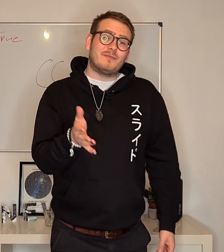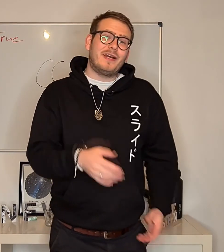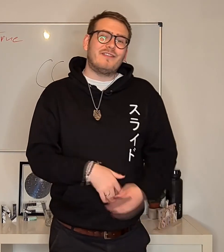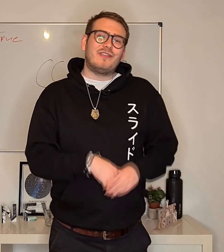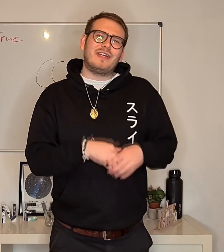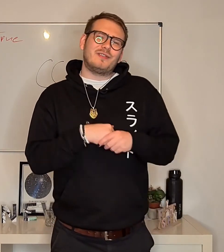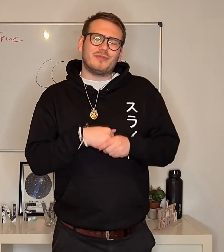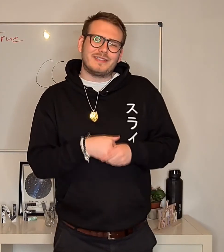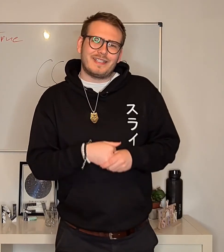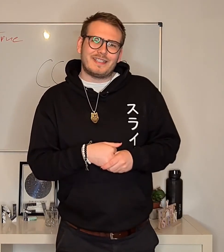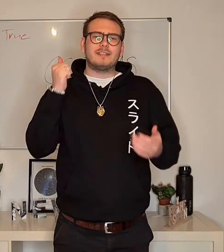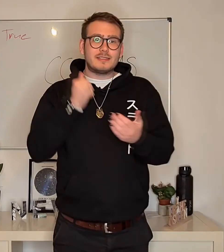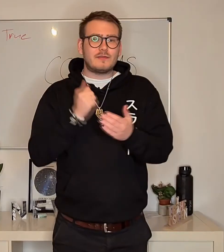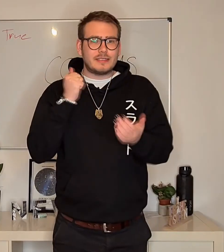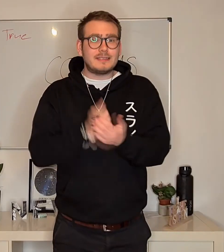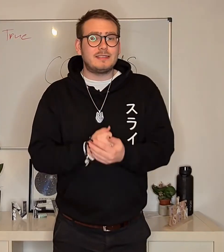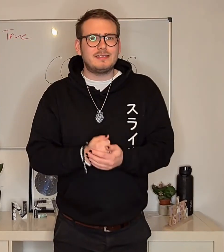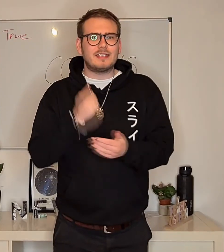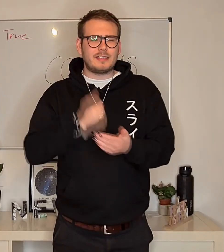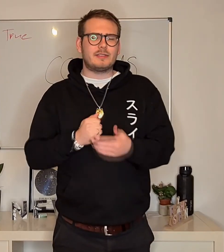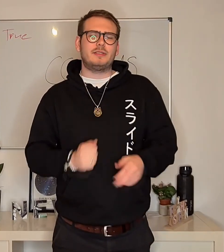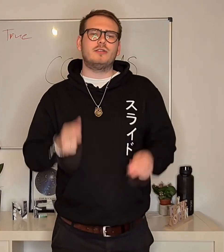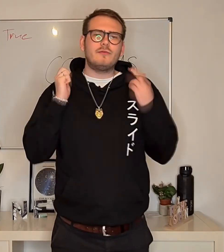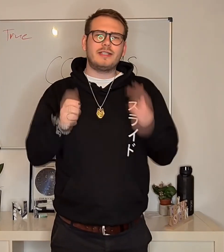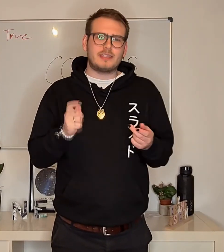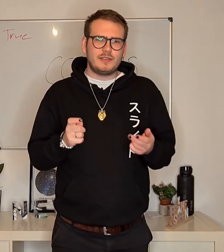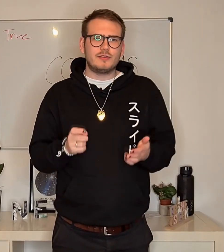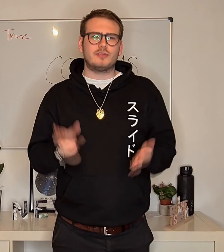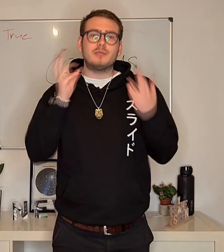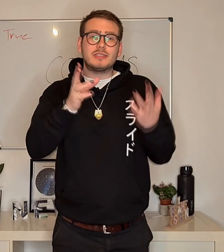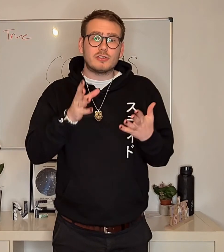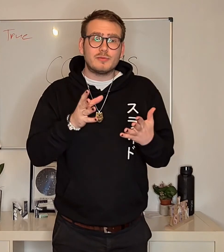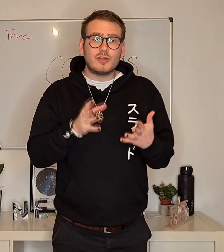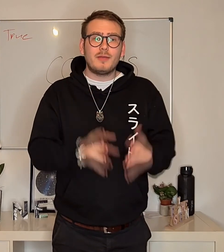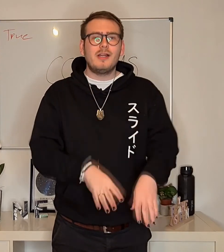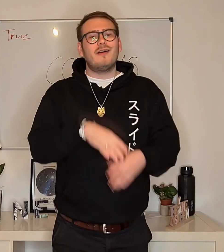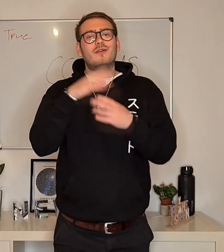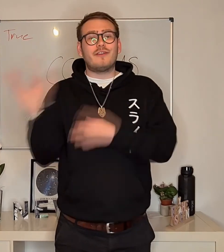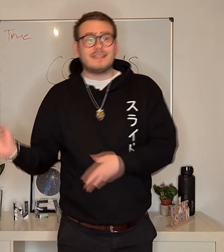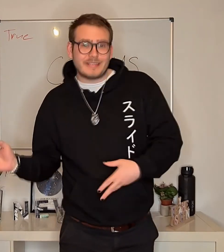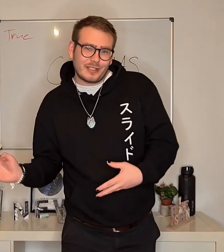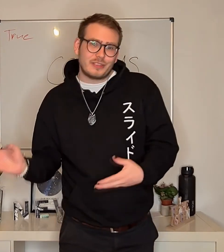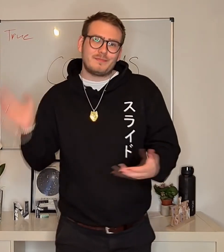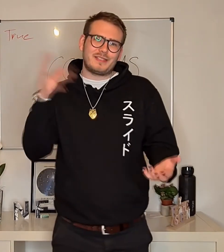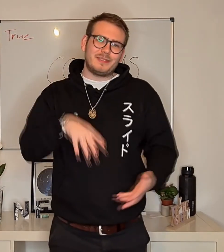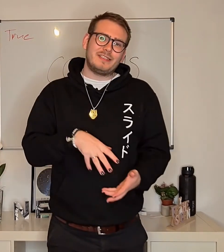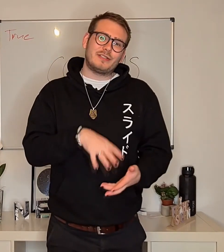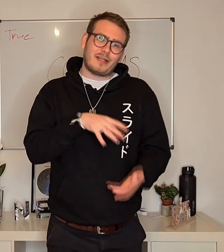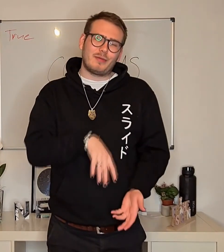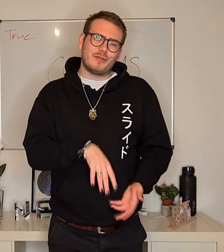dabei und wir werden eine coole Zeit haben. Ansonsten vergisst nicht, diesen Kanal zu abonnieren, um weitere Videos zum Discord zu bekommen und falls es Änderungen gibt, damit ihr die auch direkt